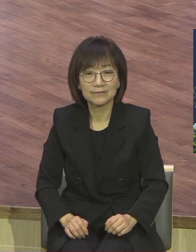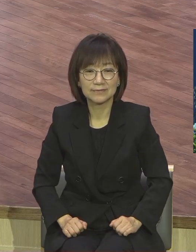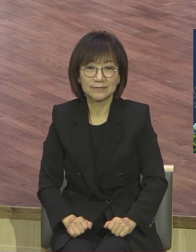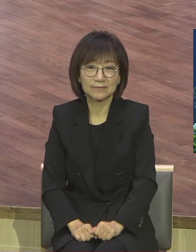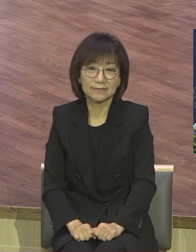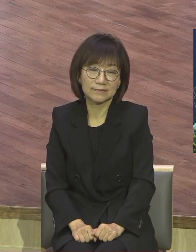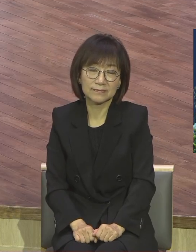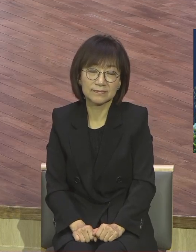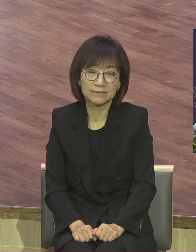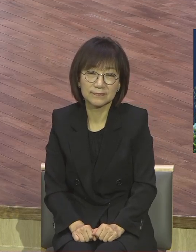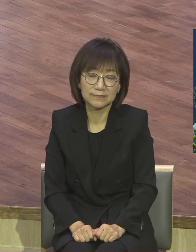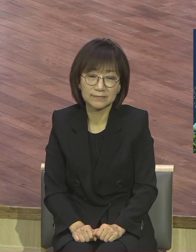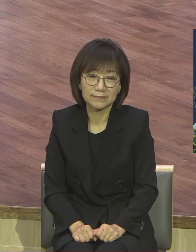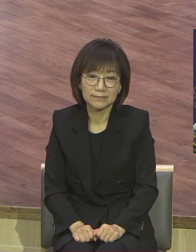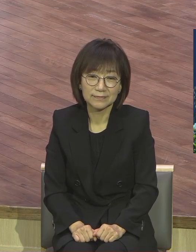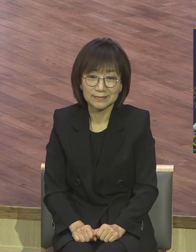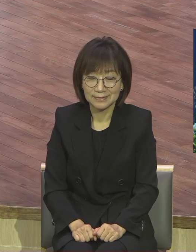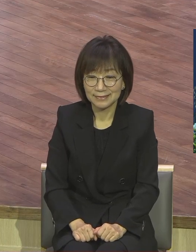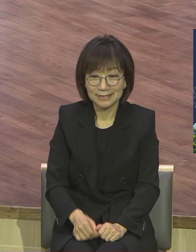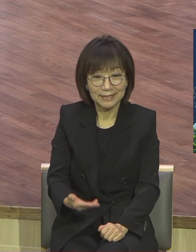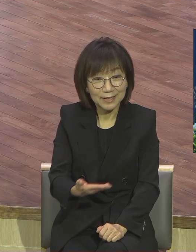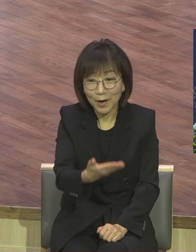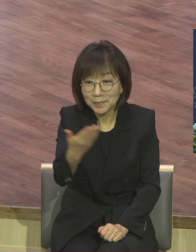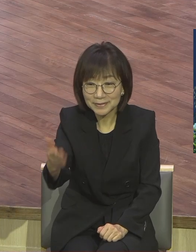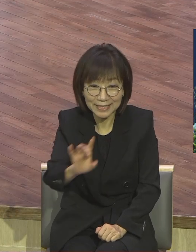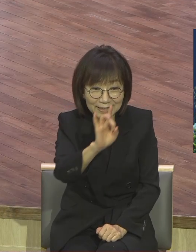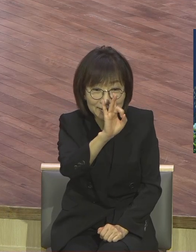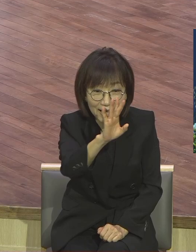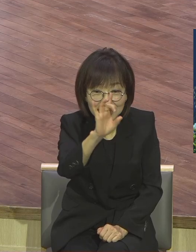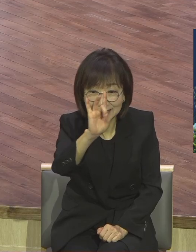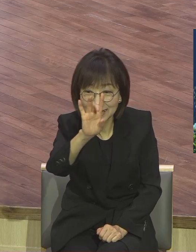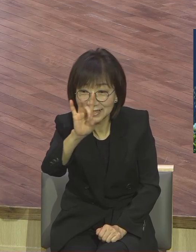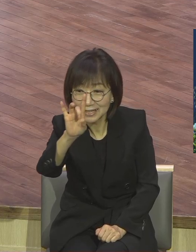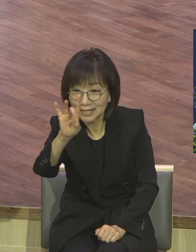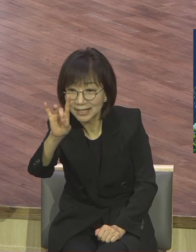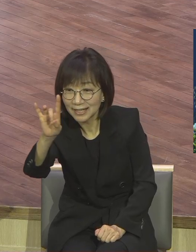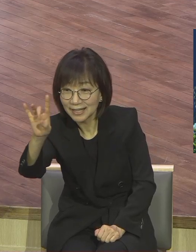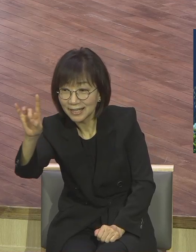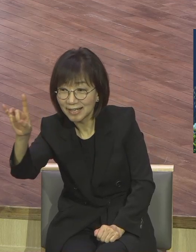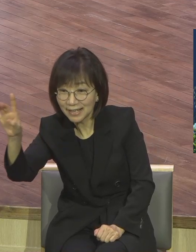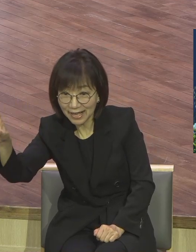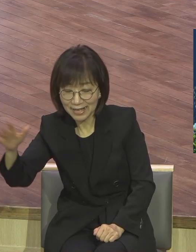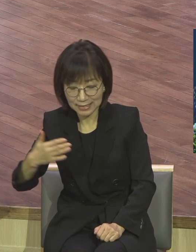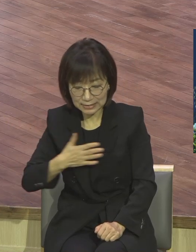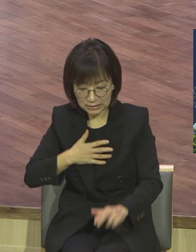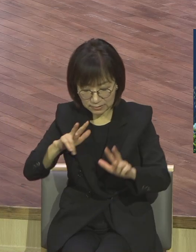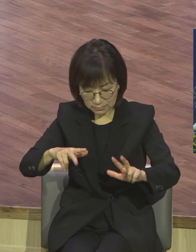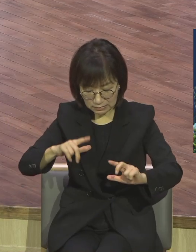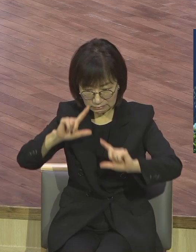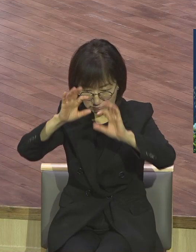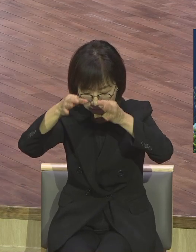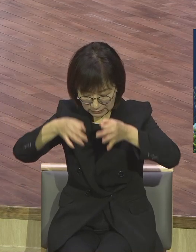무엇보다 여러분 한 사람 한 사람은 지금의 이 모습과 행품과 상관없이